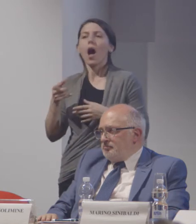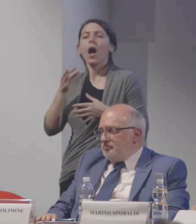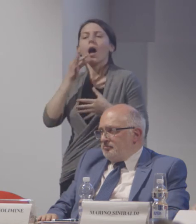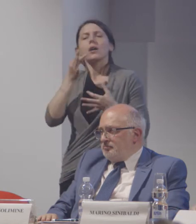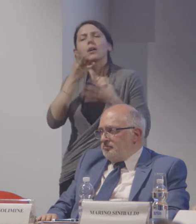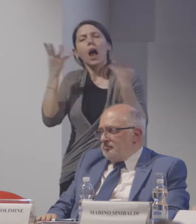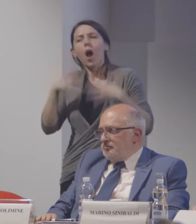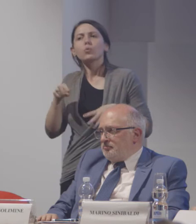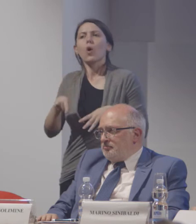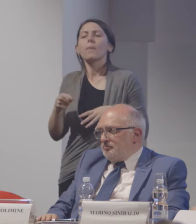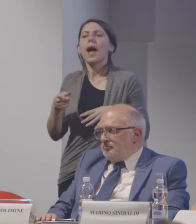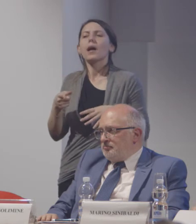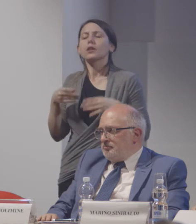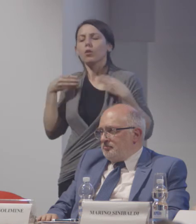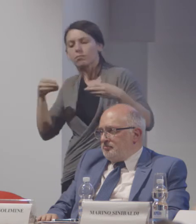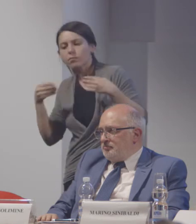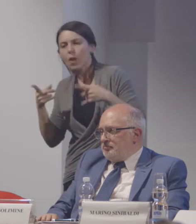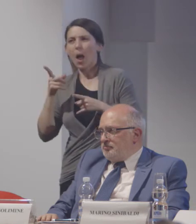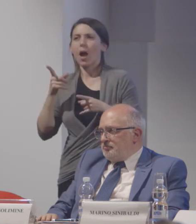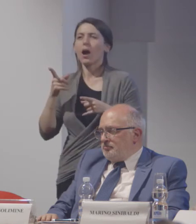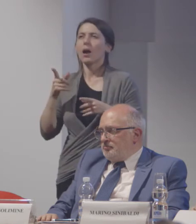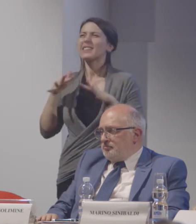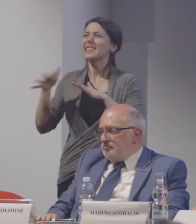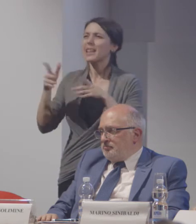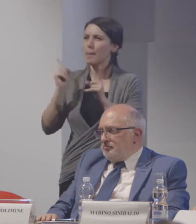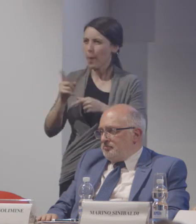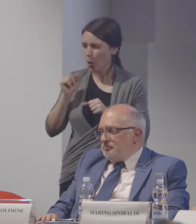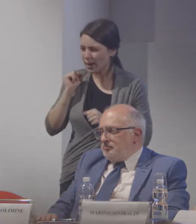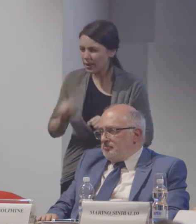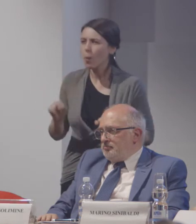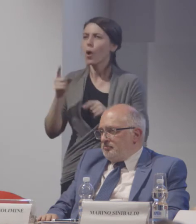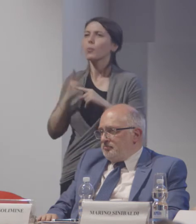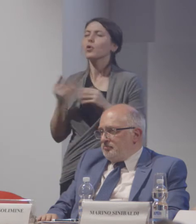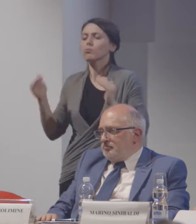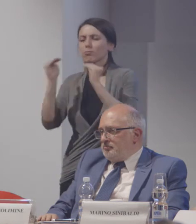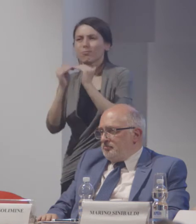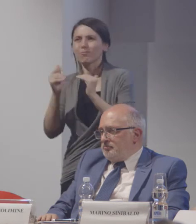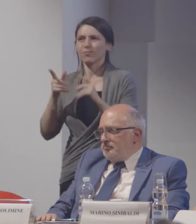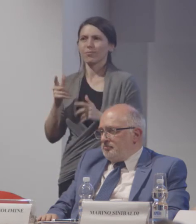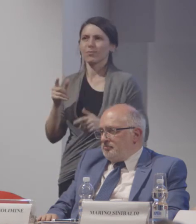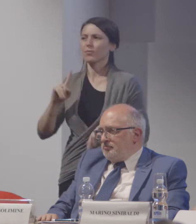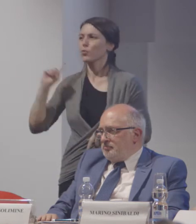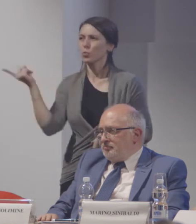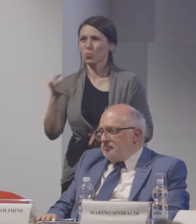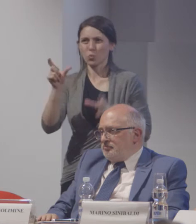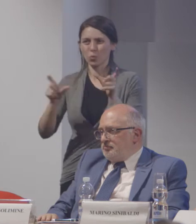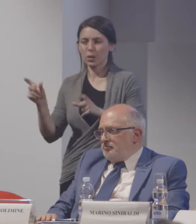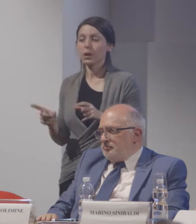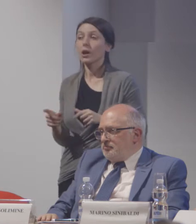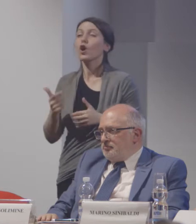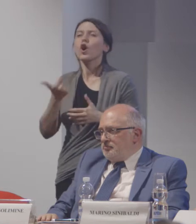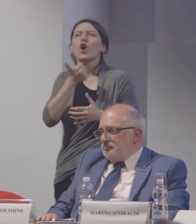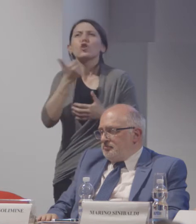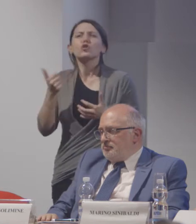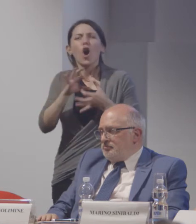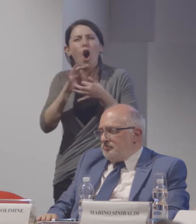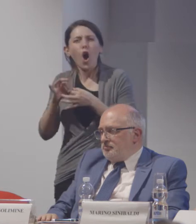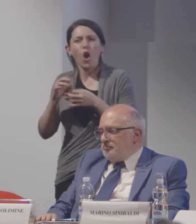al sistema politico, importante per l'accesso non solo al sapere o al sapere tecnico, ma anche